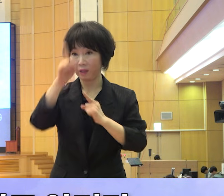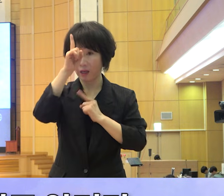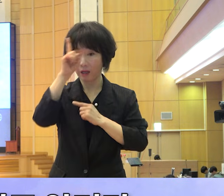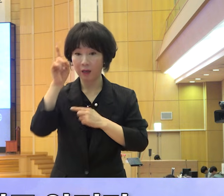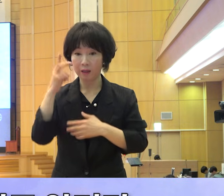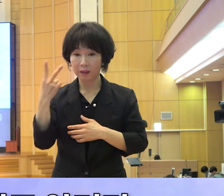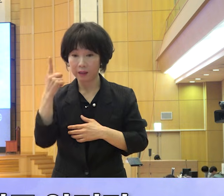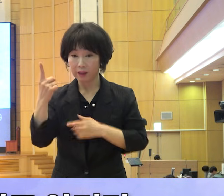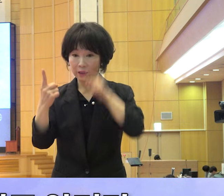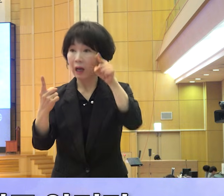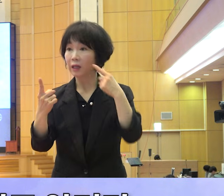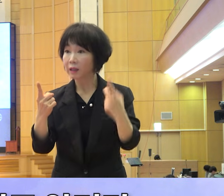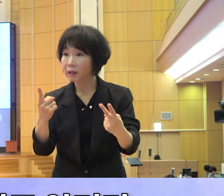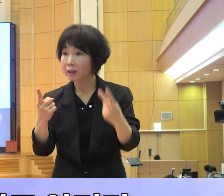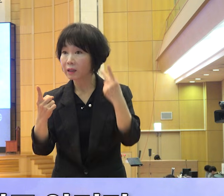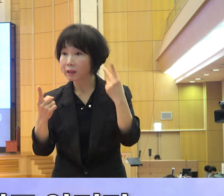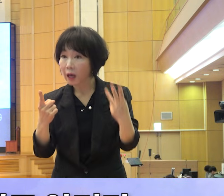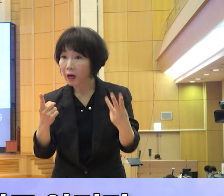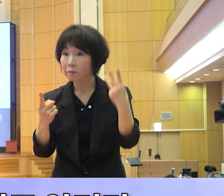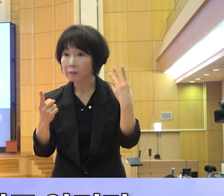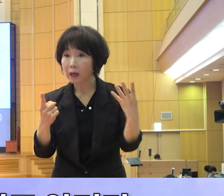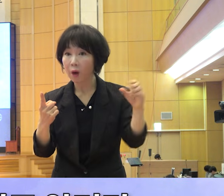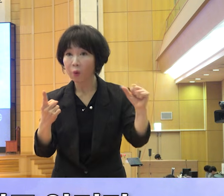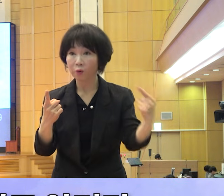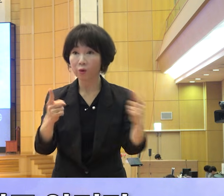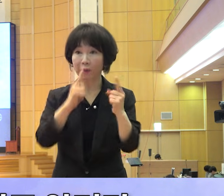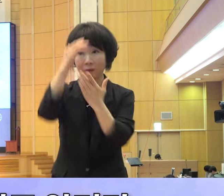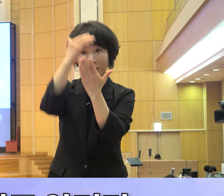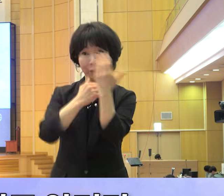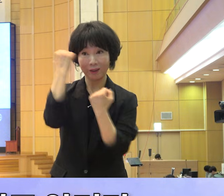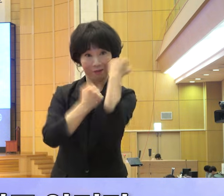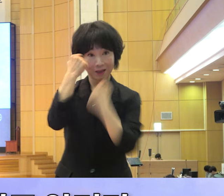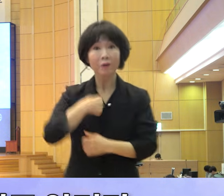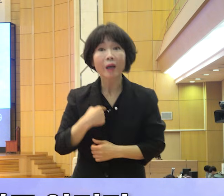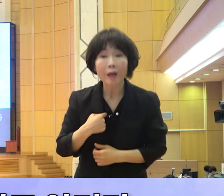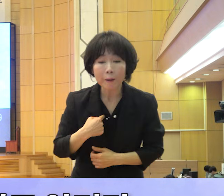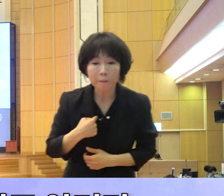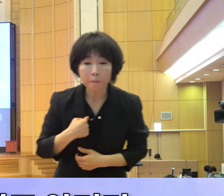967페이지 이사야 1장 2절부터 보면